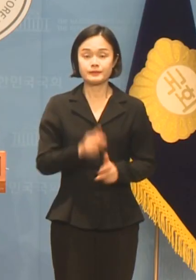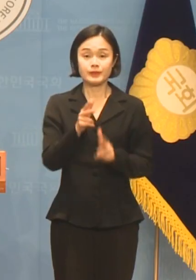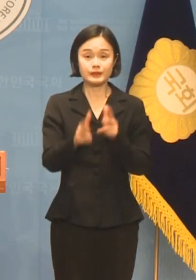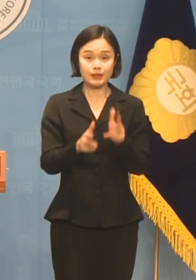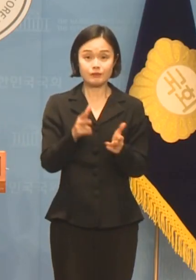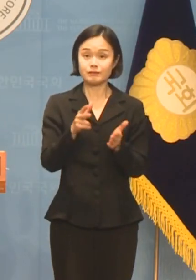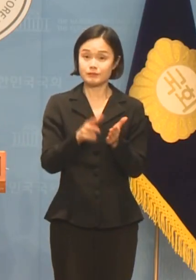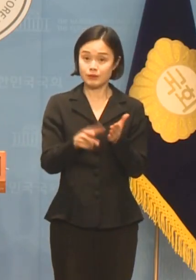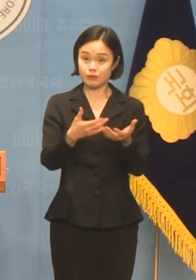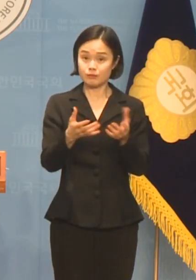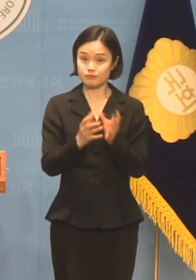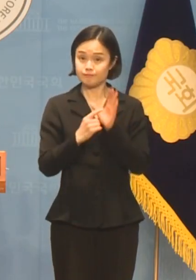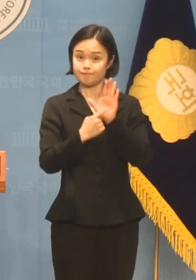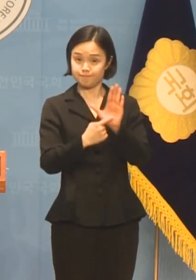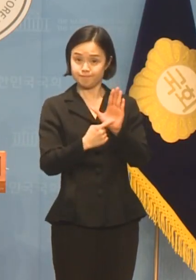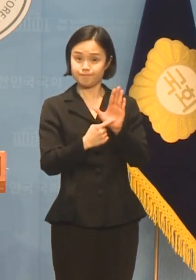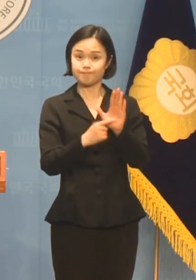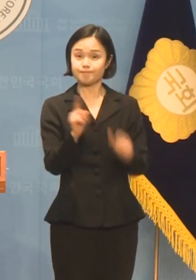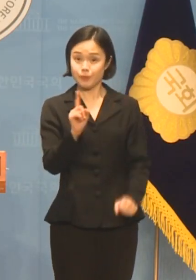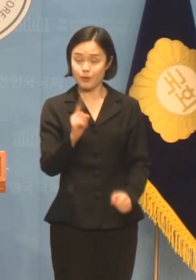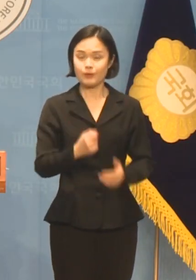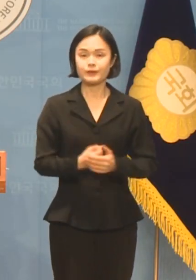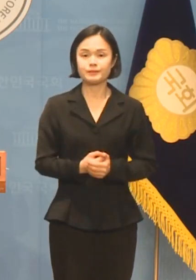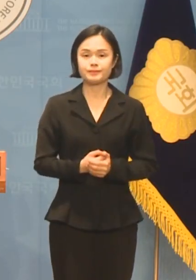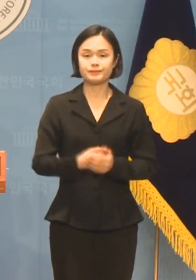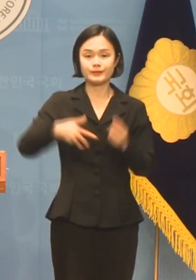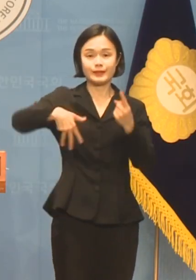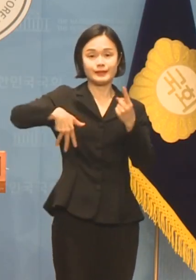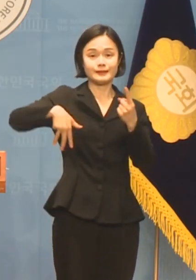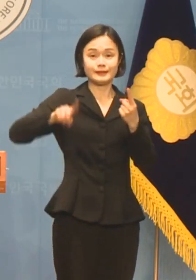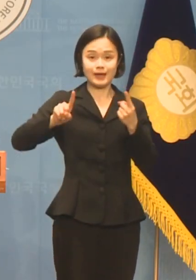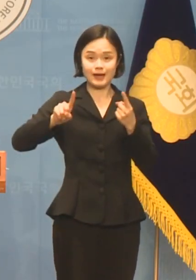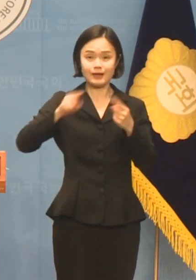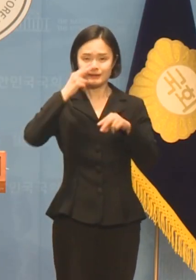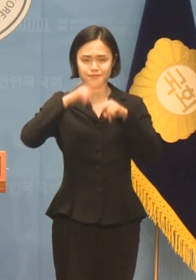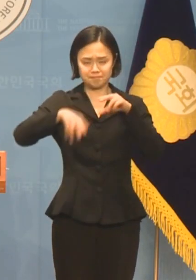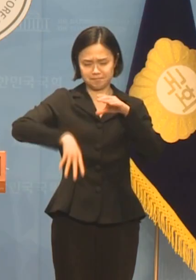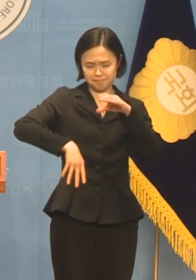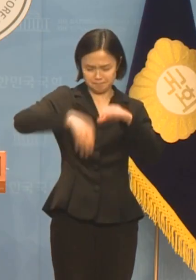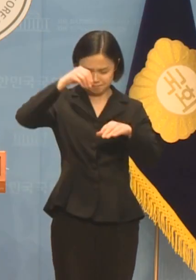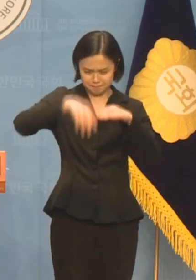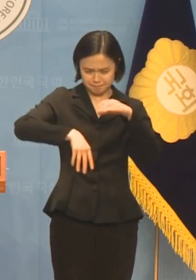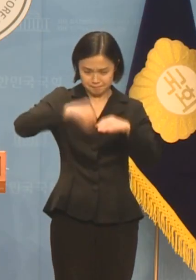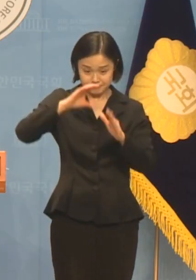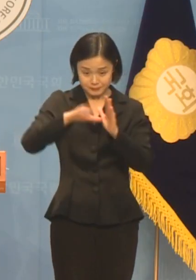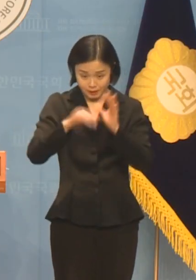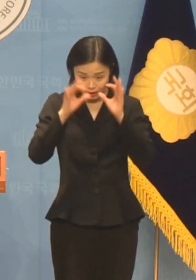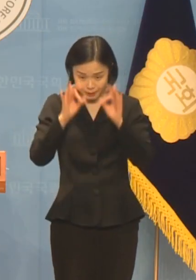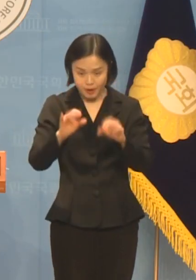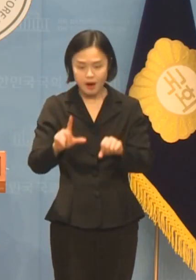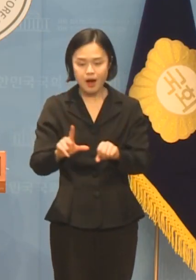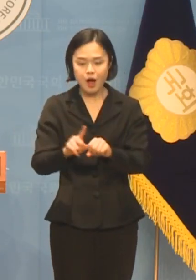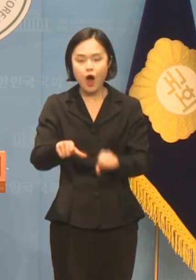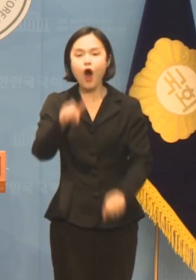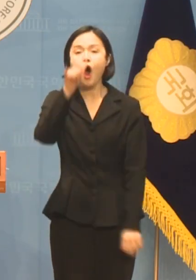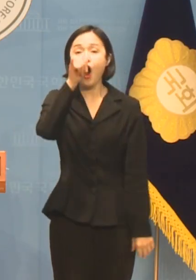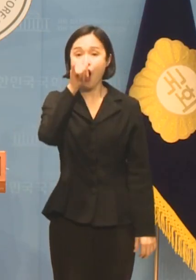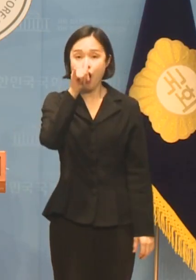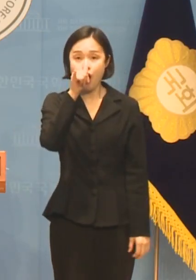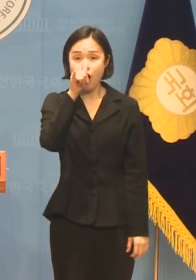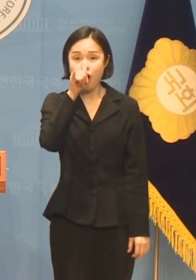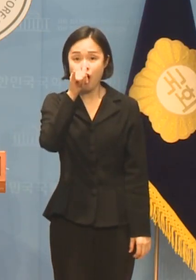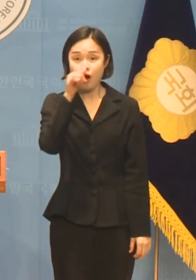산업통상자원부가 발표한 바에 따르면 이번 1차 시추에서 가스 징후가 확인되었고